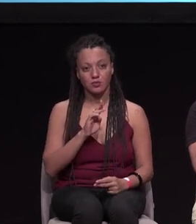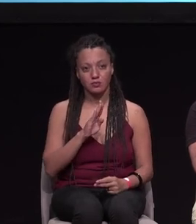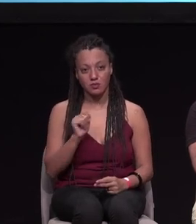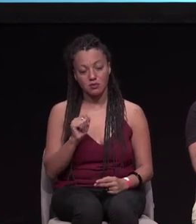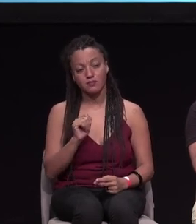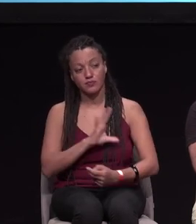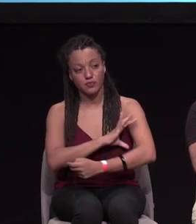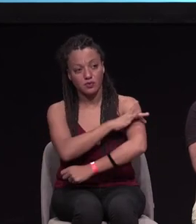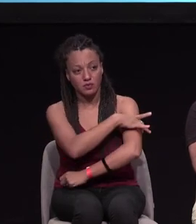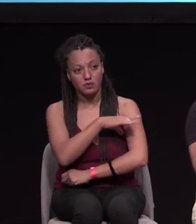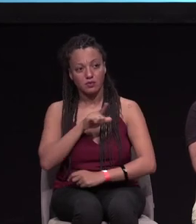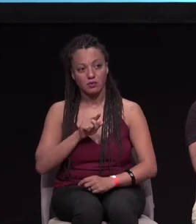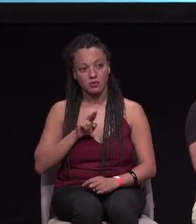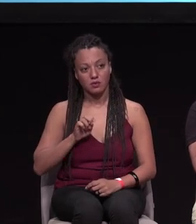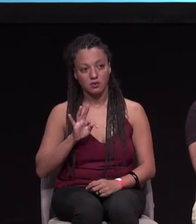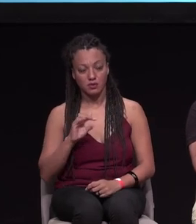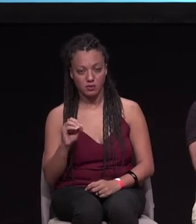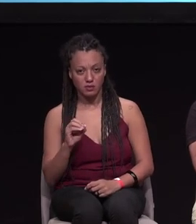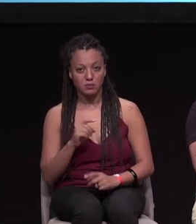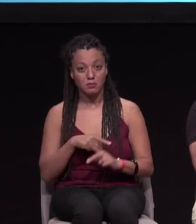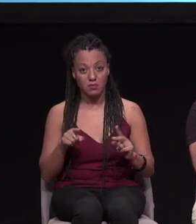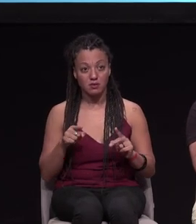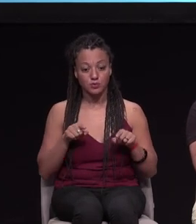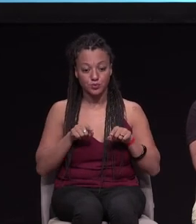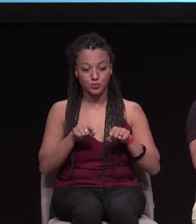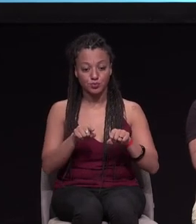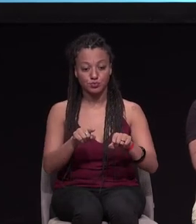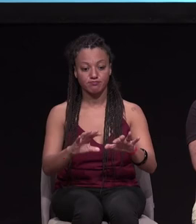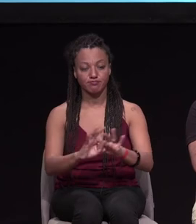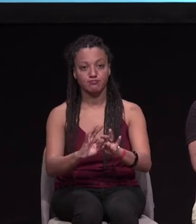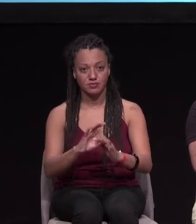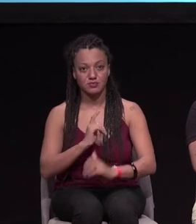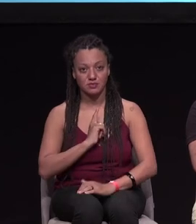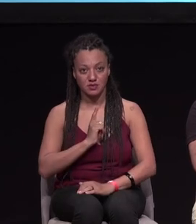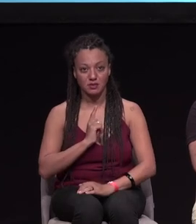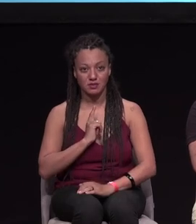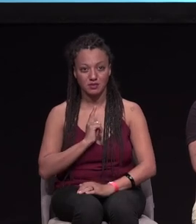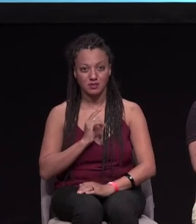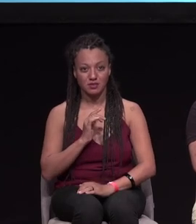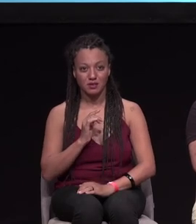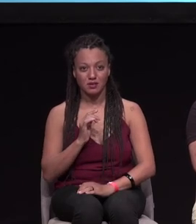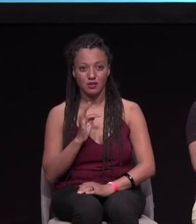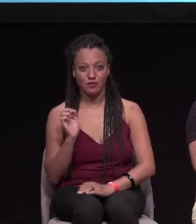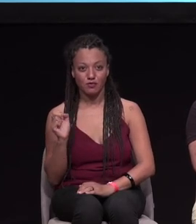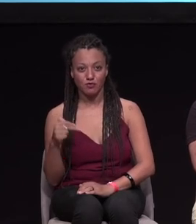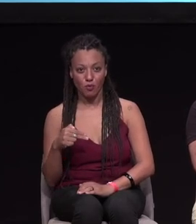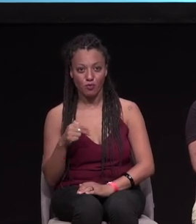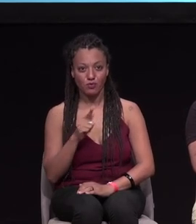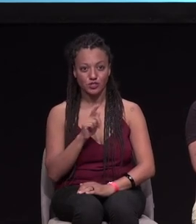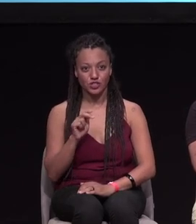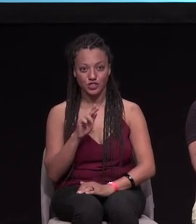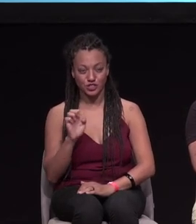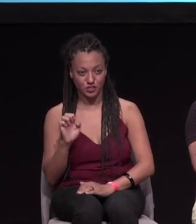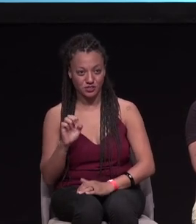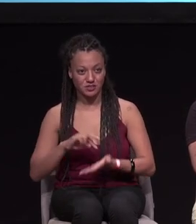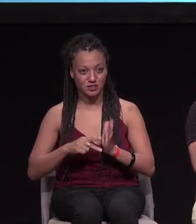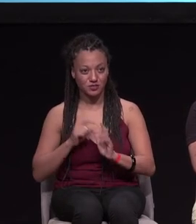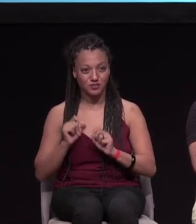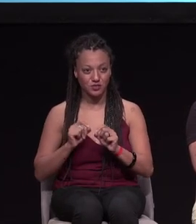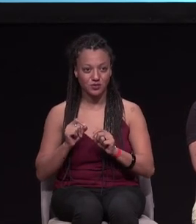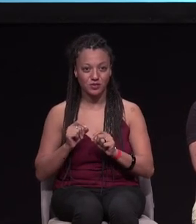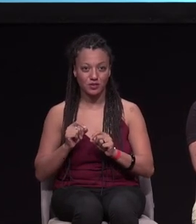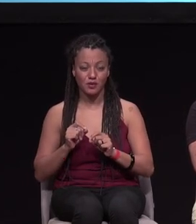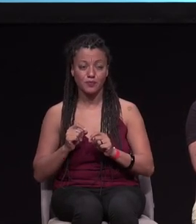de ketu mas tem essa junção com o campeão fonte gege né que são os filhos de